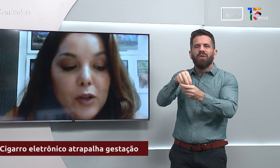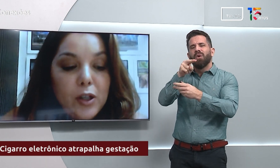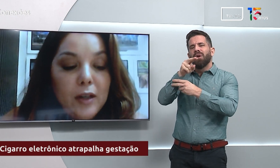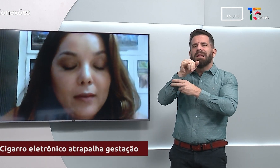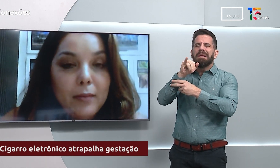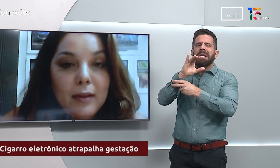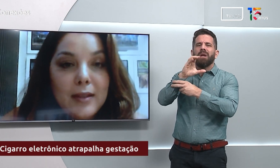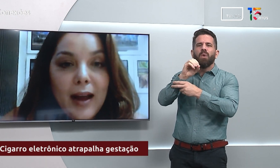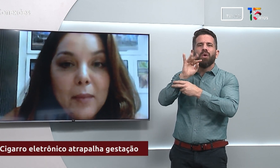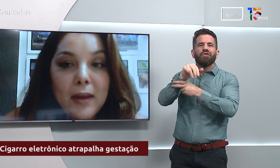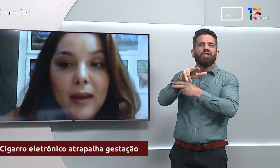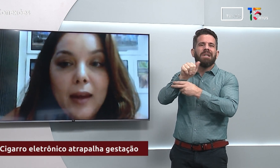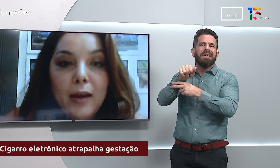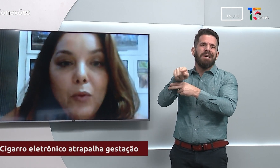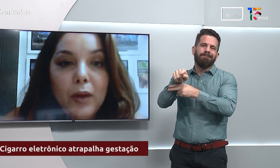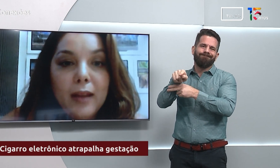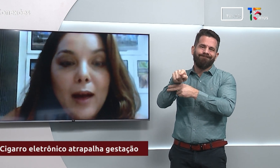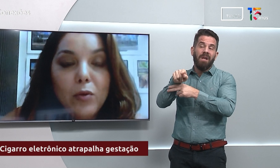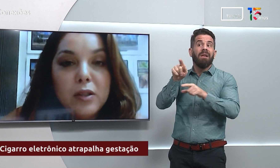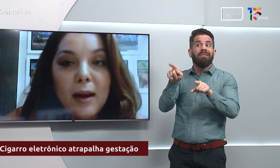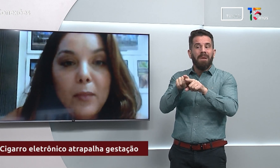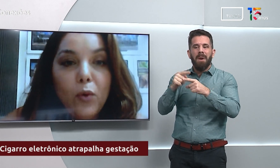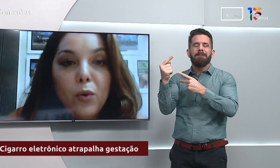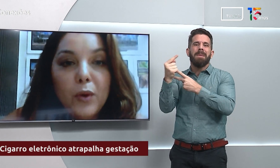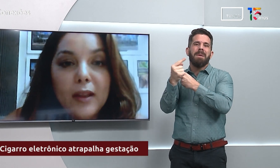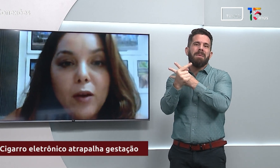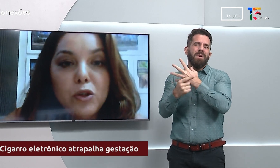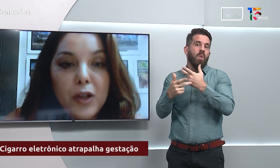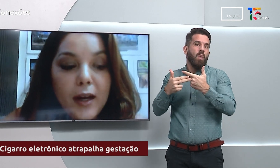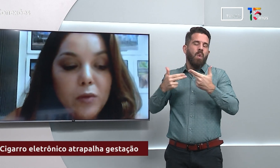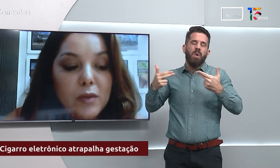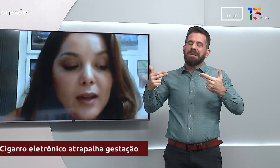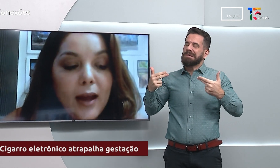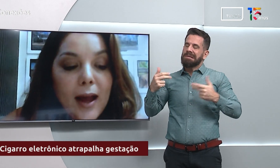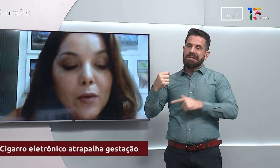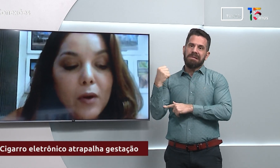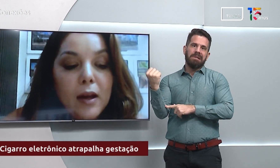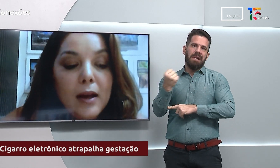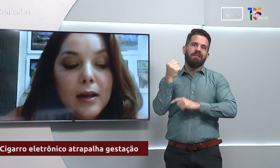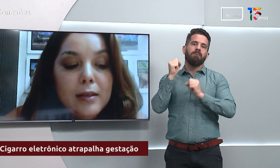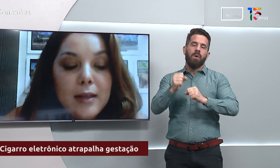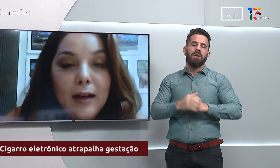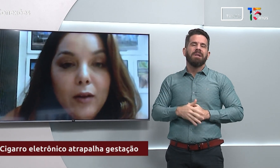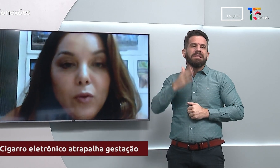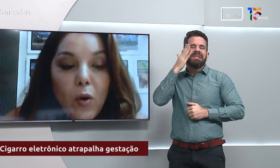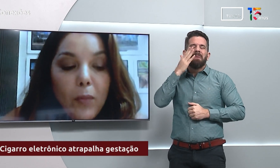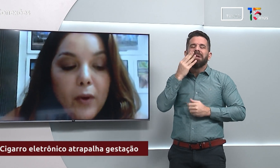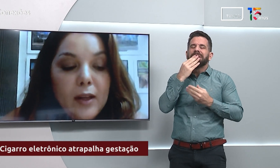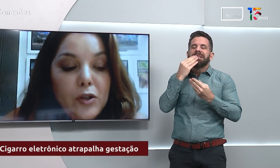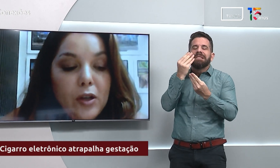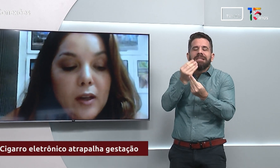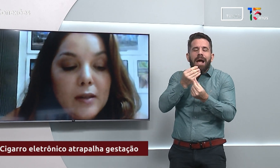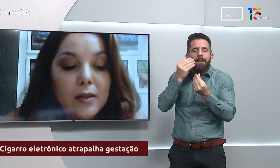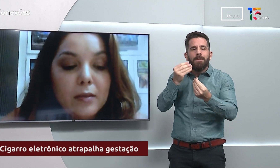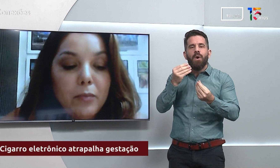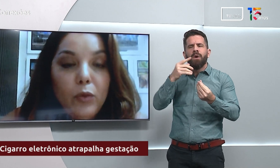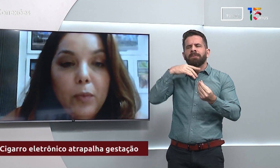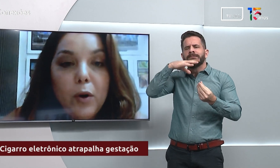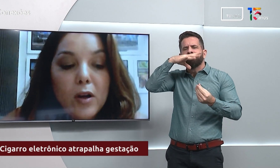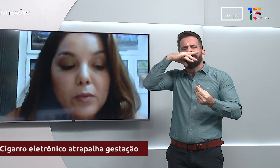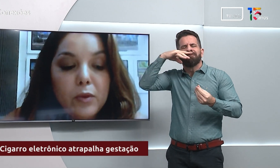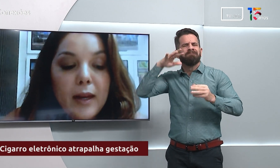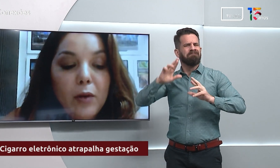né? Achando que estava fazendo uma boa escolha, mas na verdade não é uma boa escolha. Estudos já mostram que esses cigarros